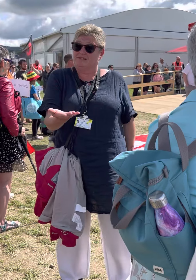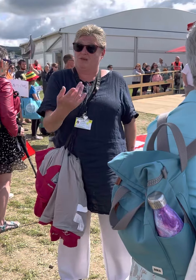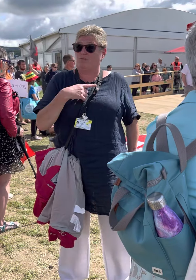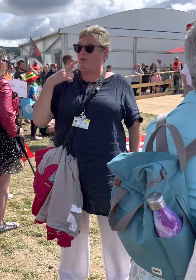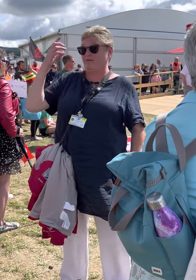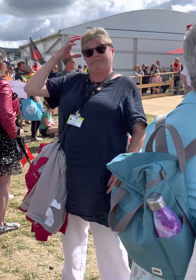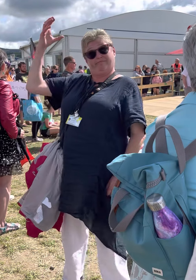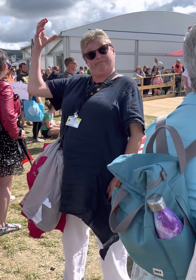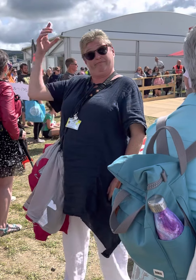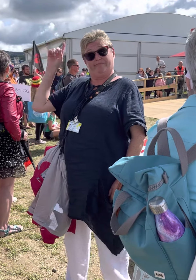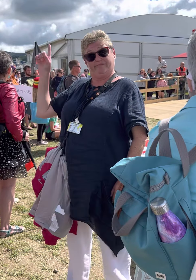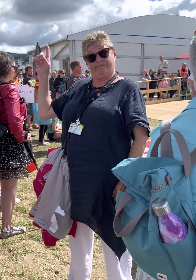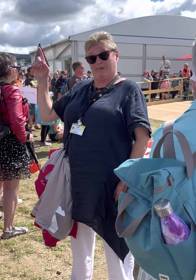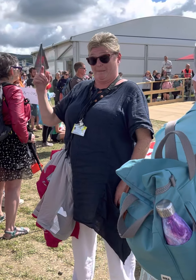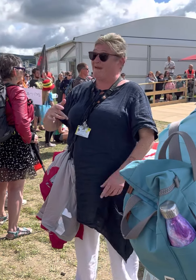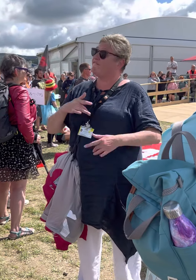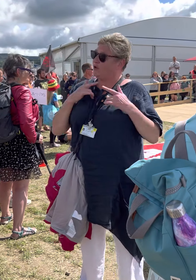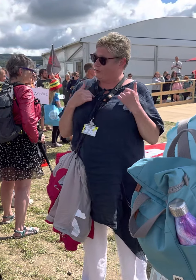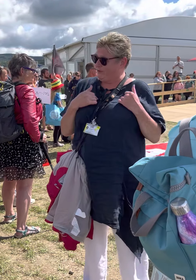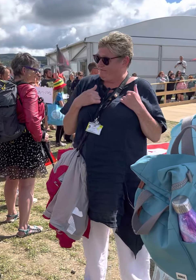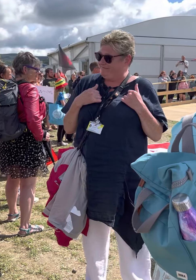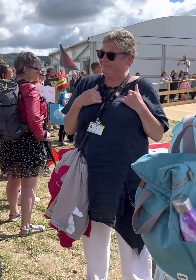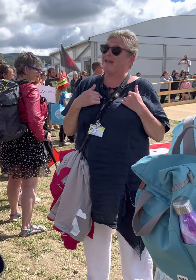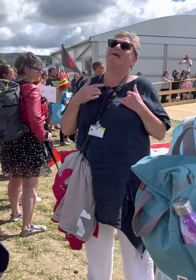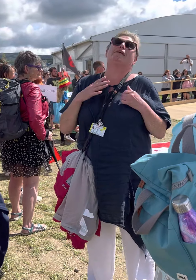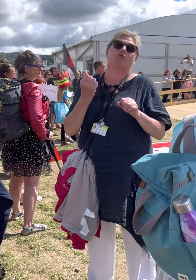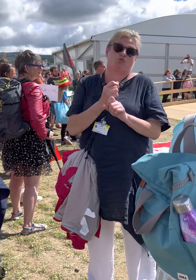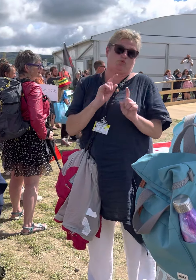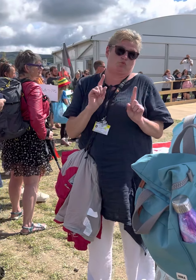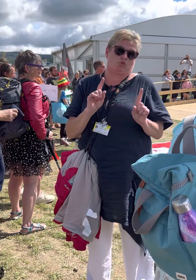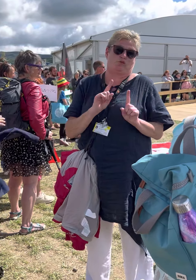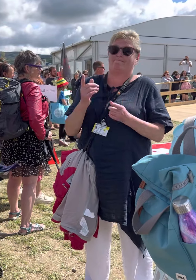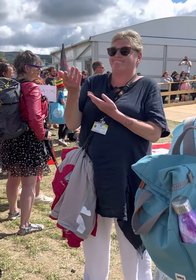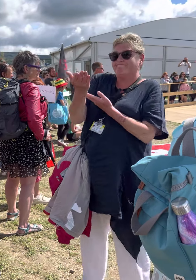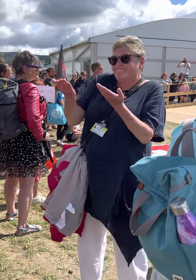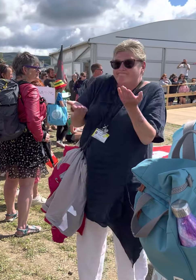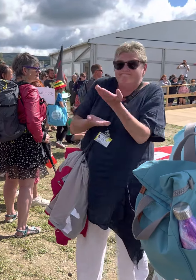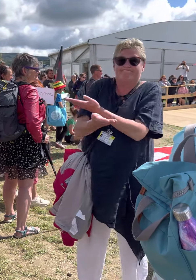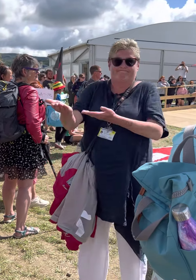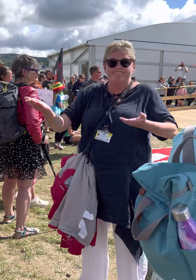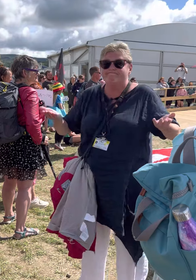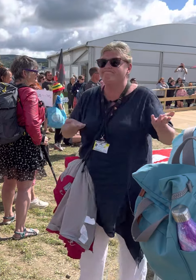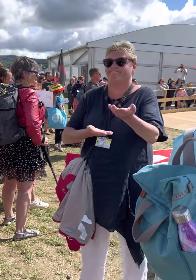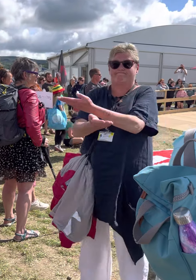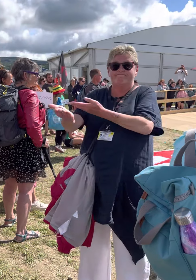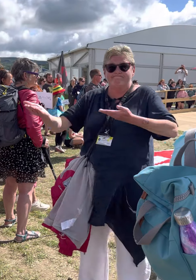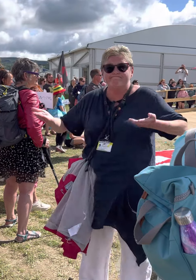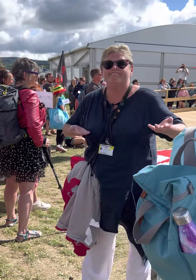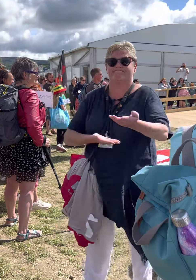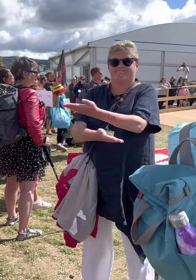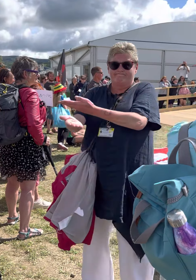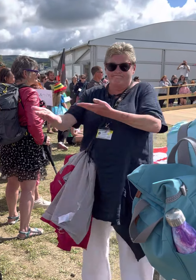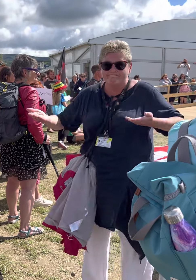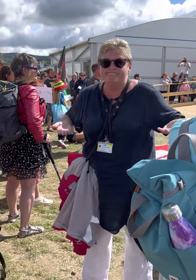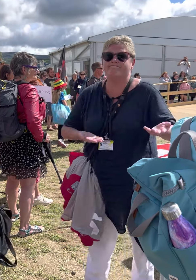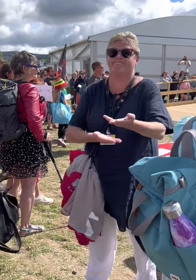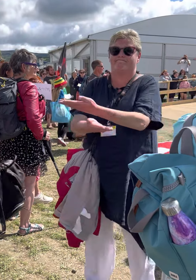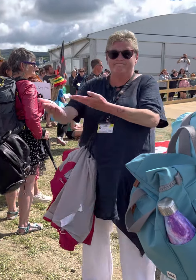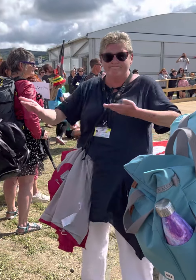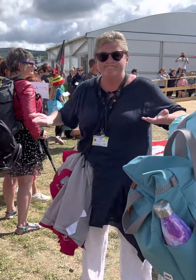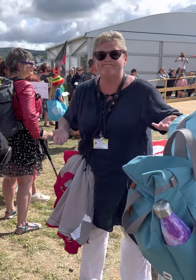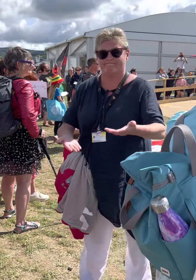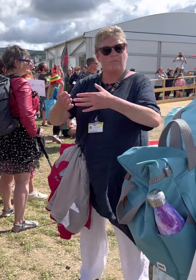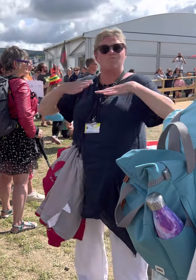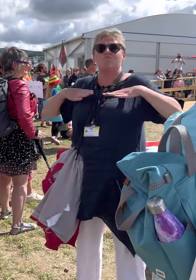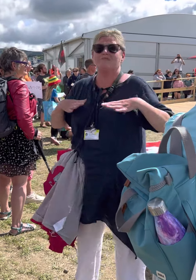mae'r Llywodraeth, yn fy marn i, angen wneud ydy sgwrsio gyda ni, trafod gyda ni. Da ni